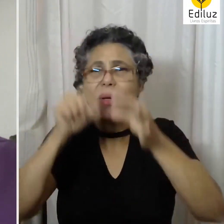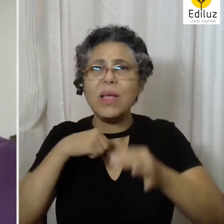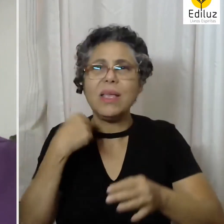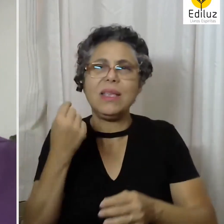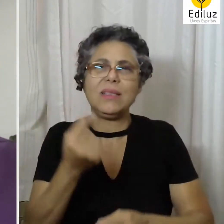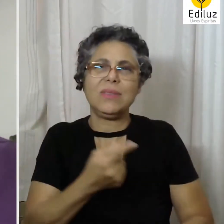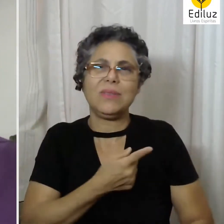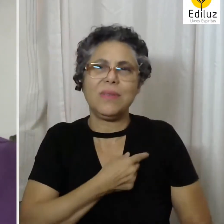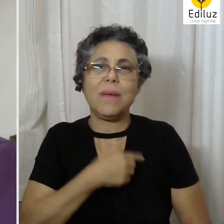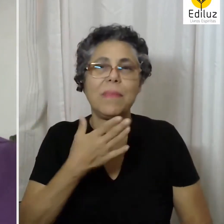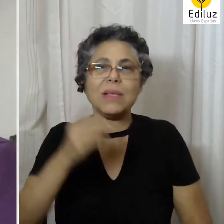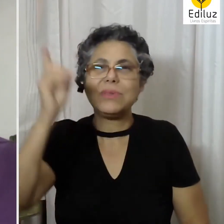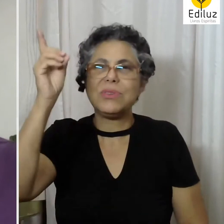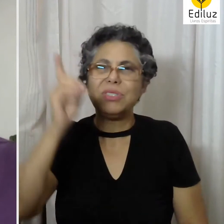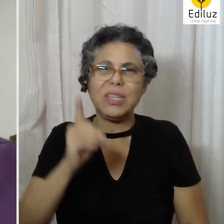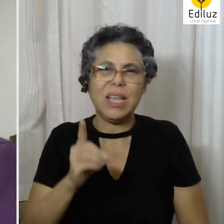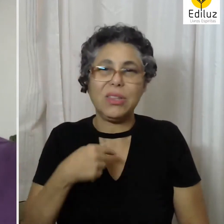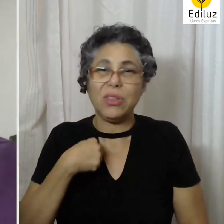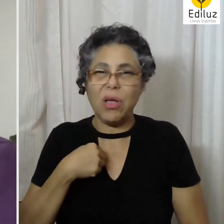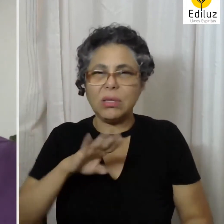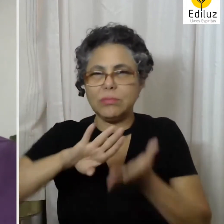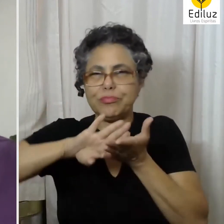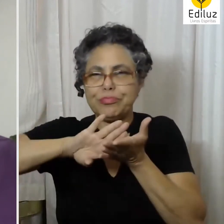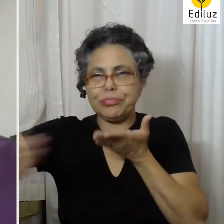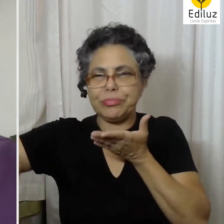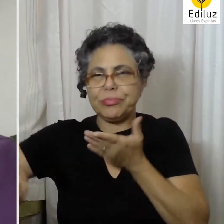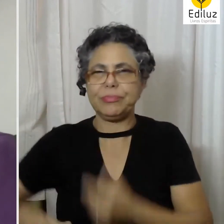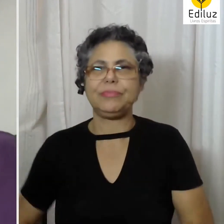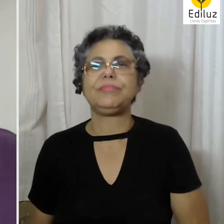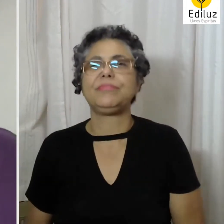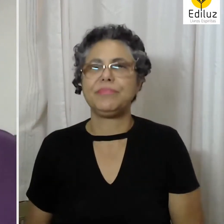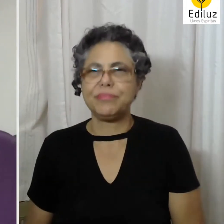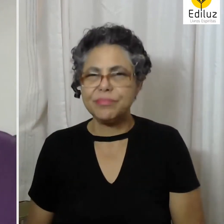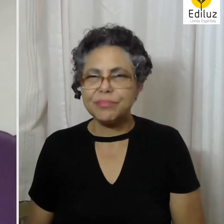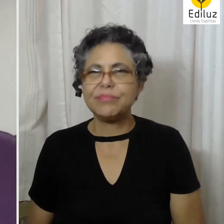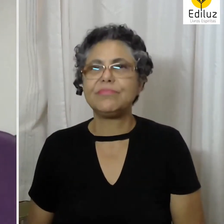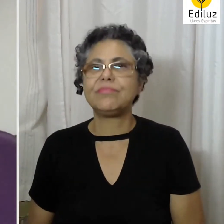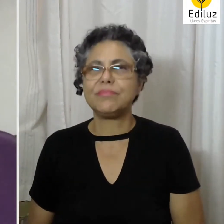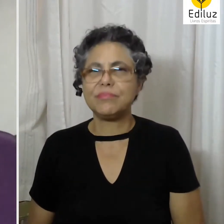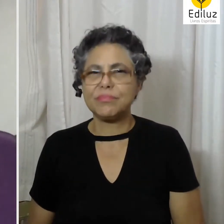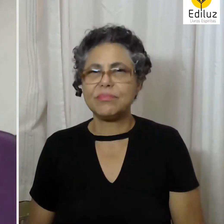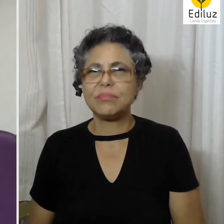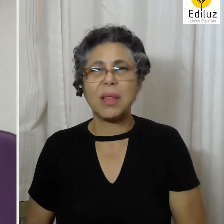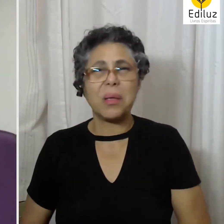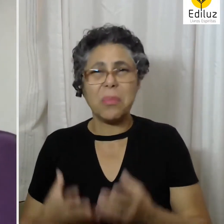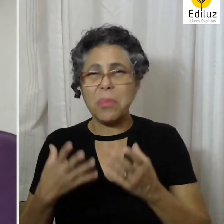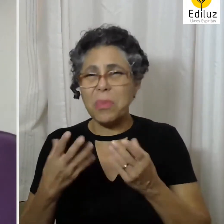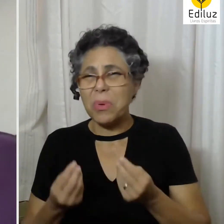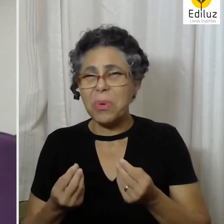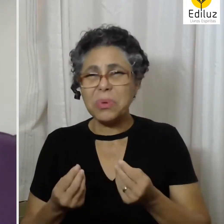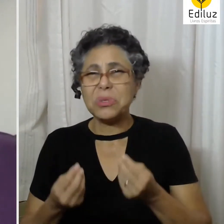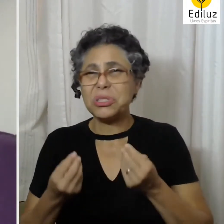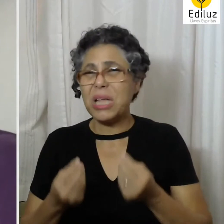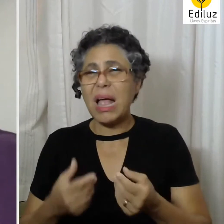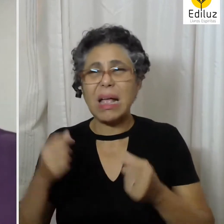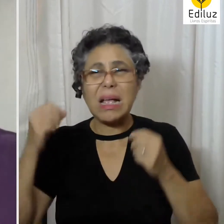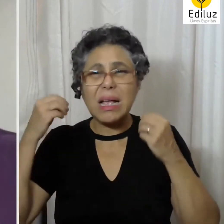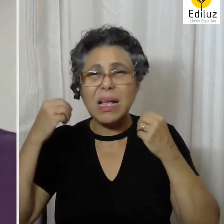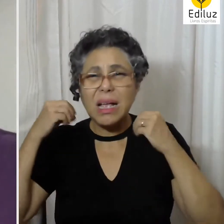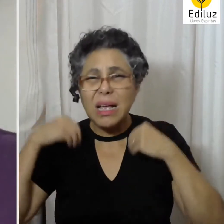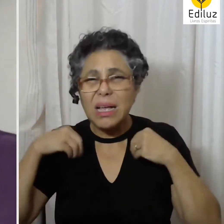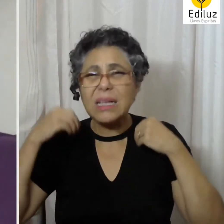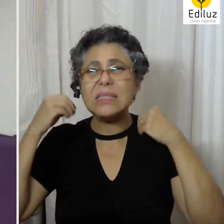são vilipendiados. E muitos já se encontram esgotados que nem pedem mais, porque não tem